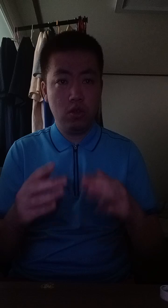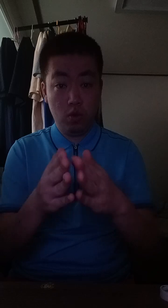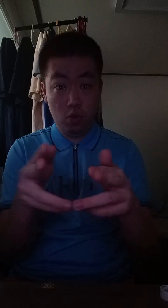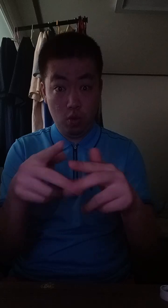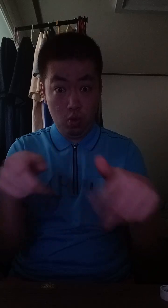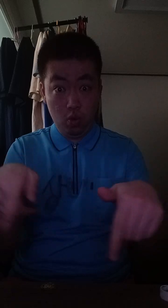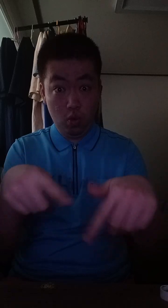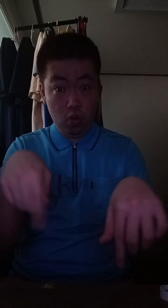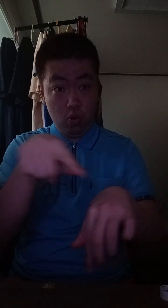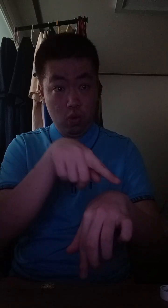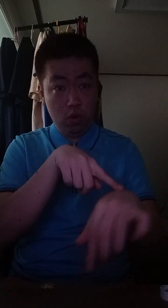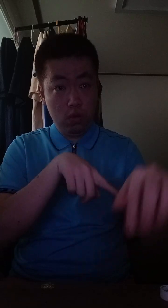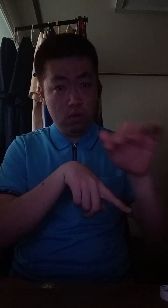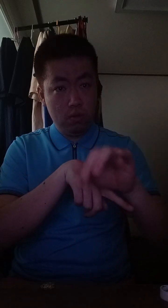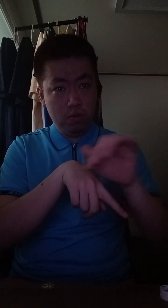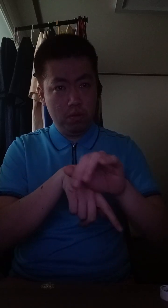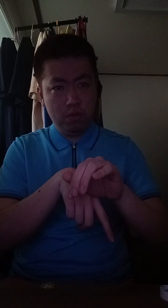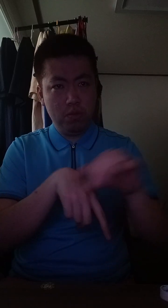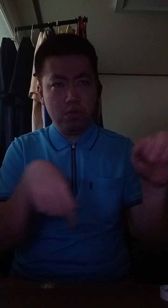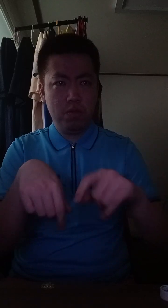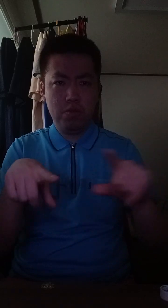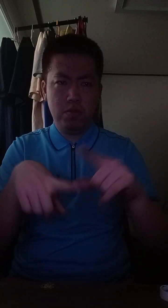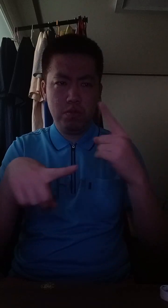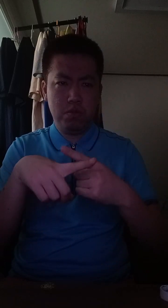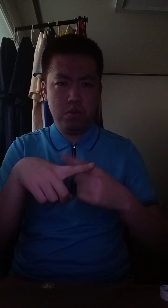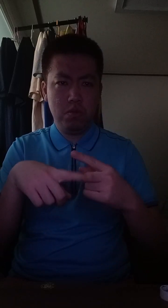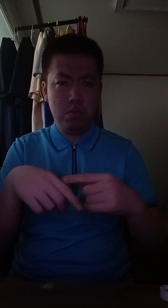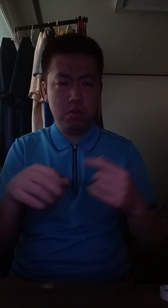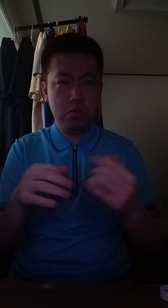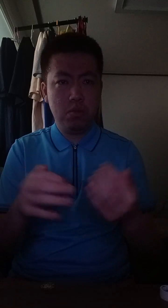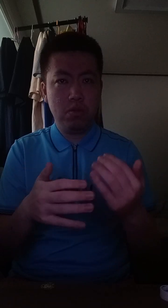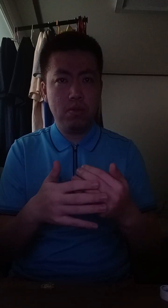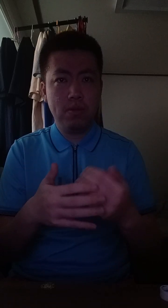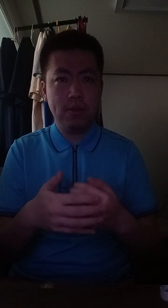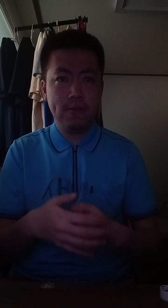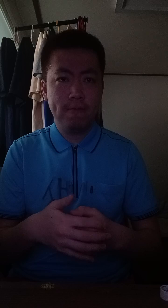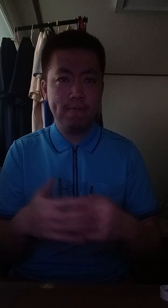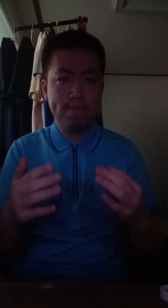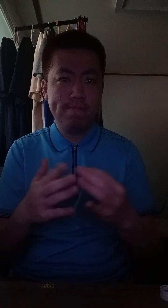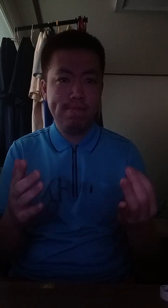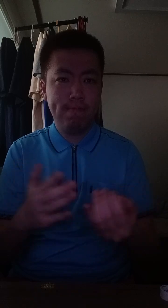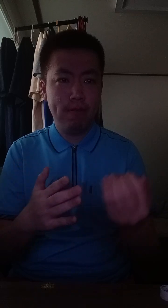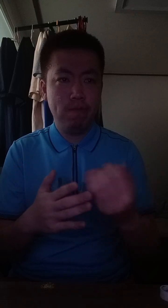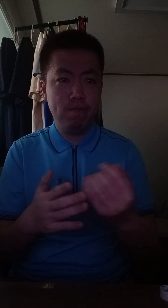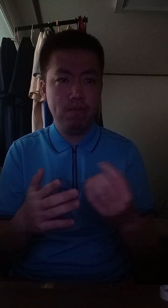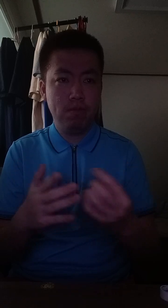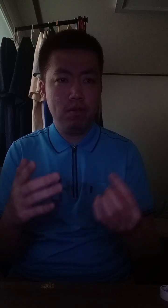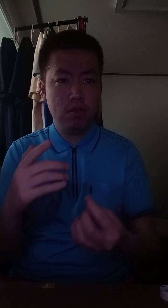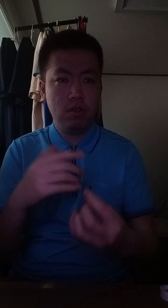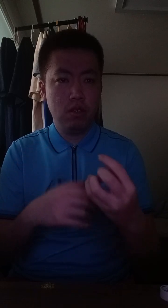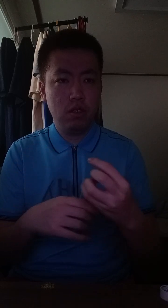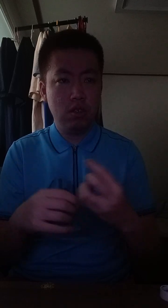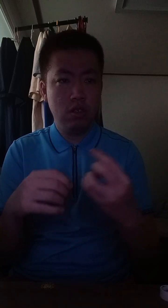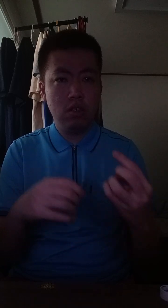곡선이니까 이제 과거에 이제 설치 못했는데 지금 뭐 기술적으로는 이제